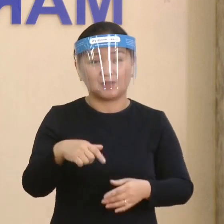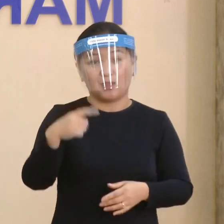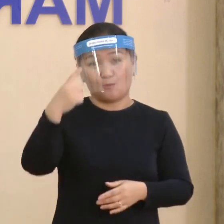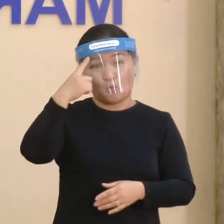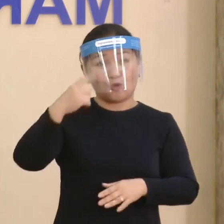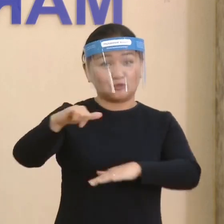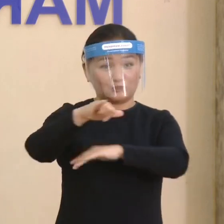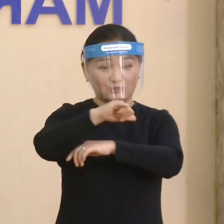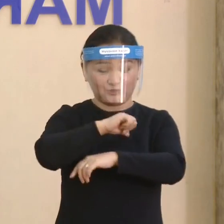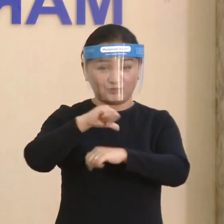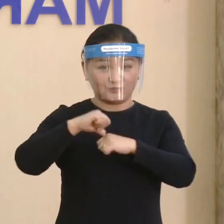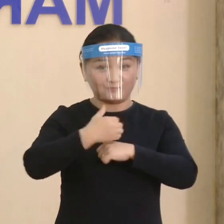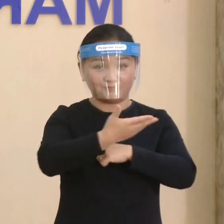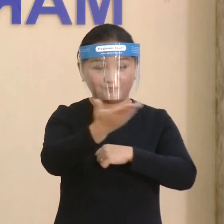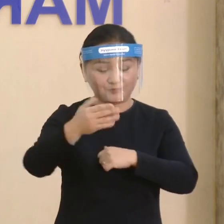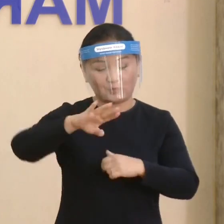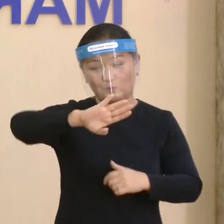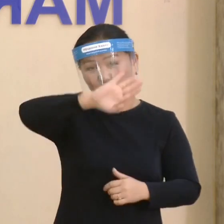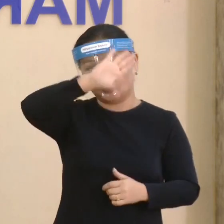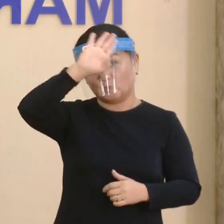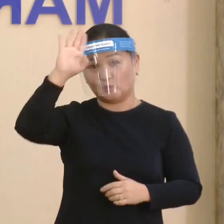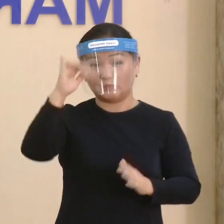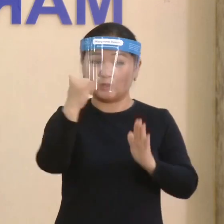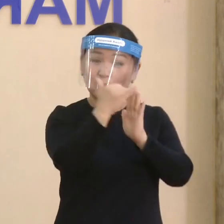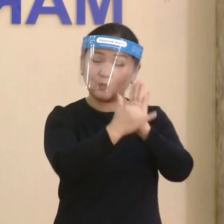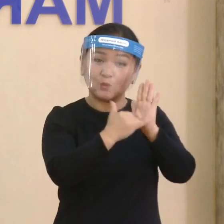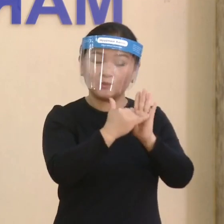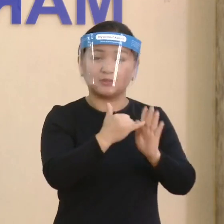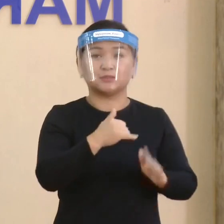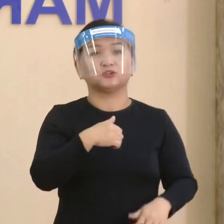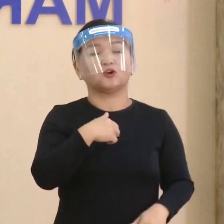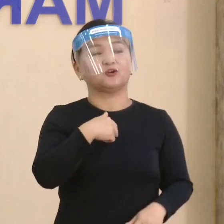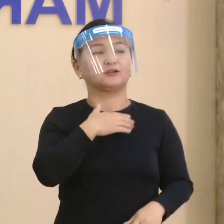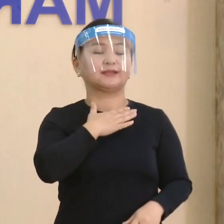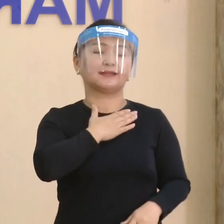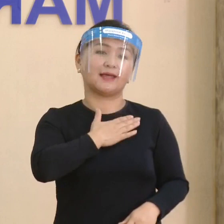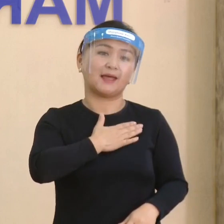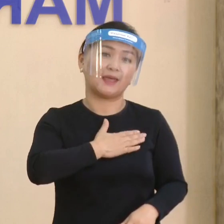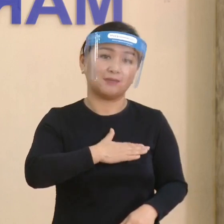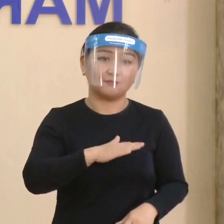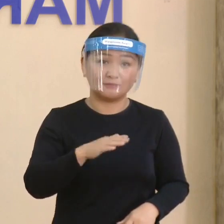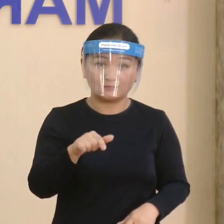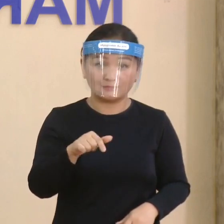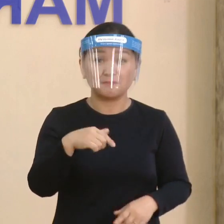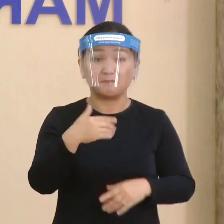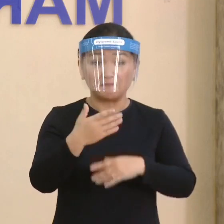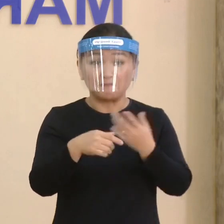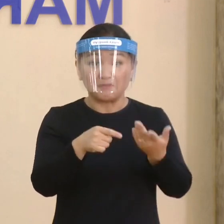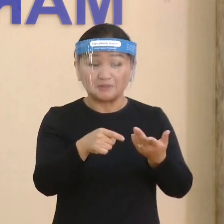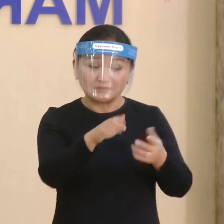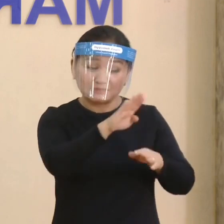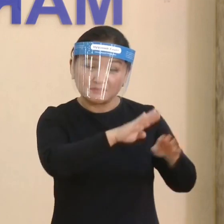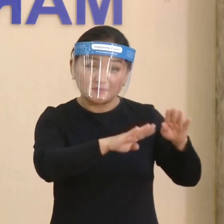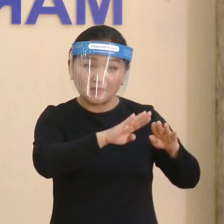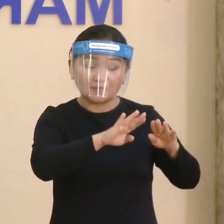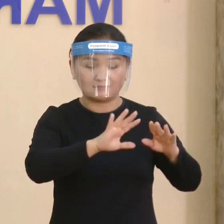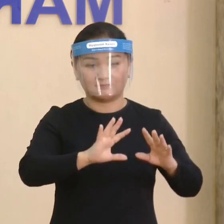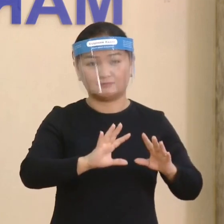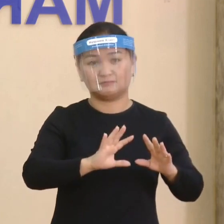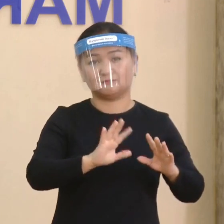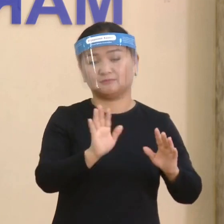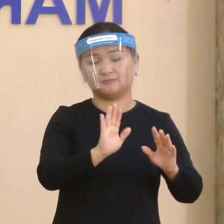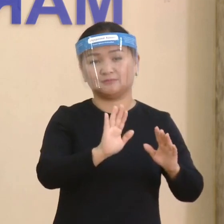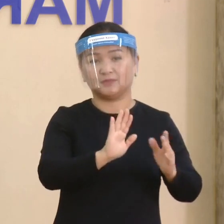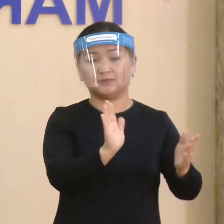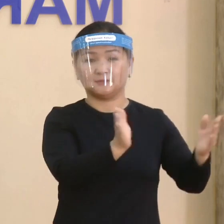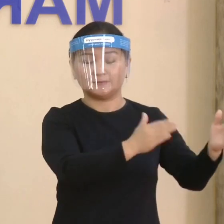урин дулааны үйлрэл болсонтой холбоотойгоор баг зэргийн тайвширлалд орсон байсан энэ одоо нөхцөл байдлаа сэргээж